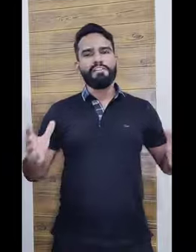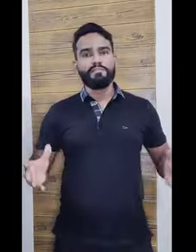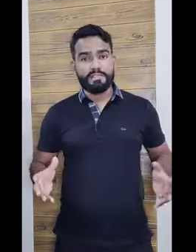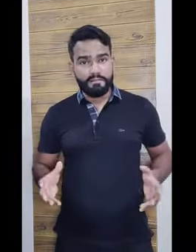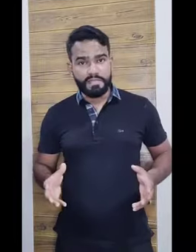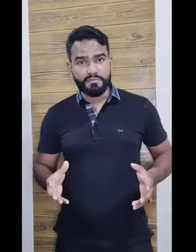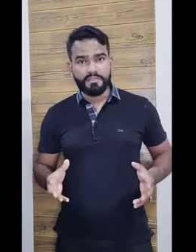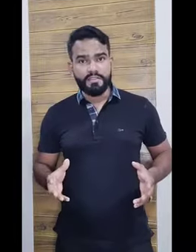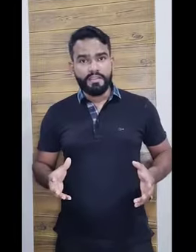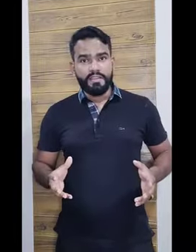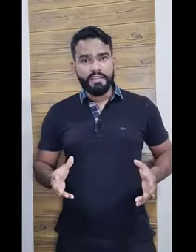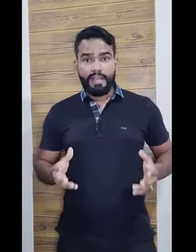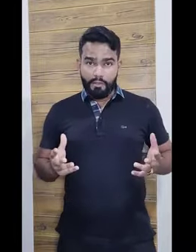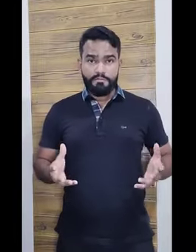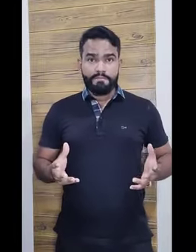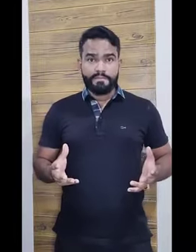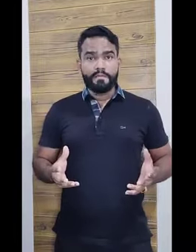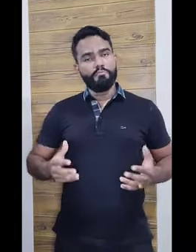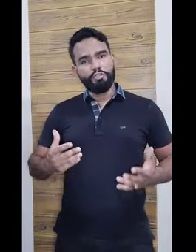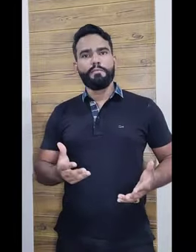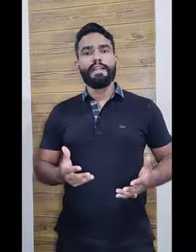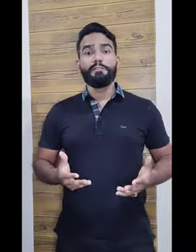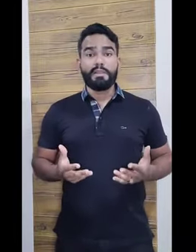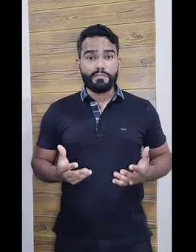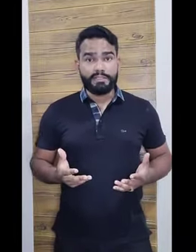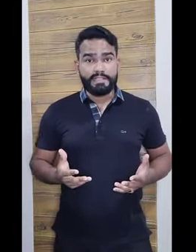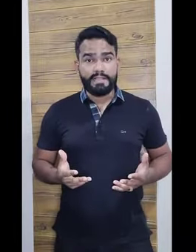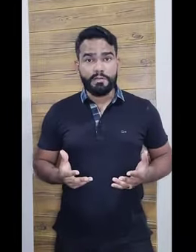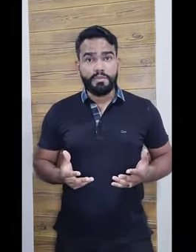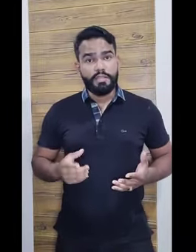com os amigos. Tá bom? Muito obrigado pela sua atenção e